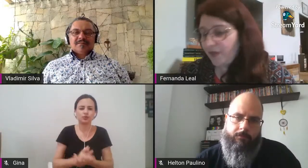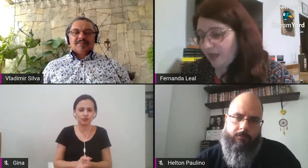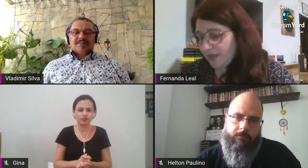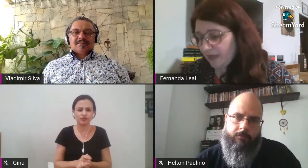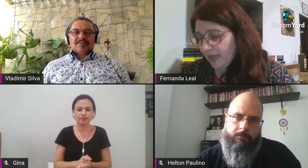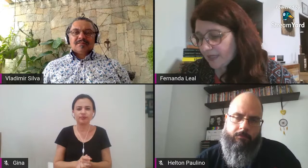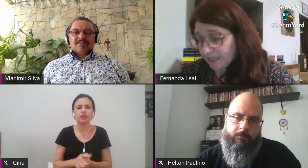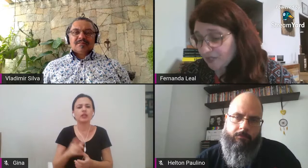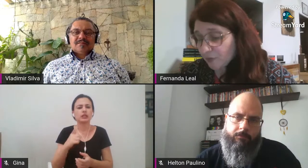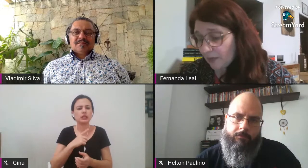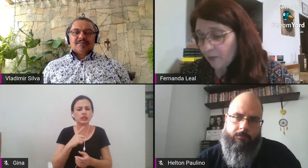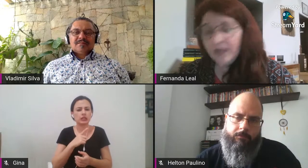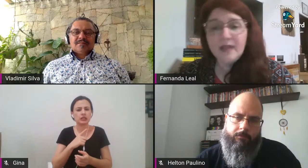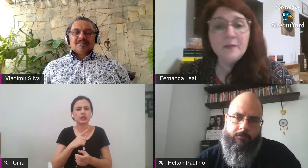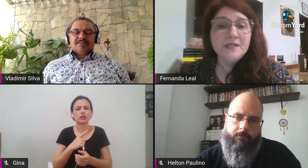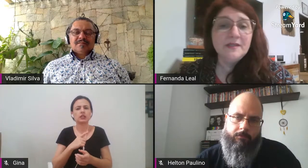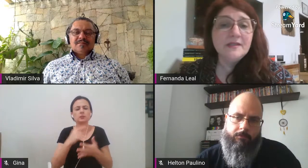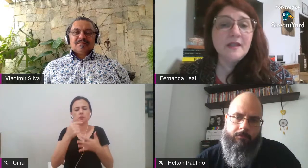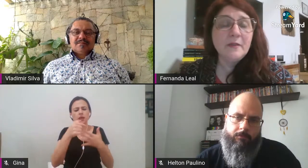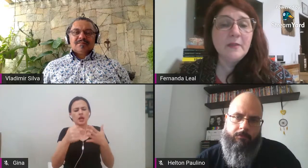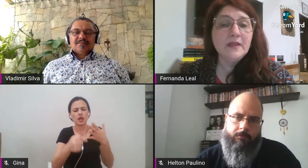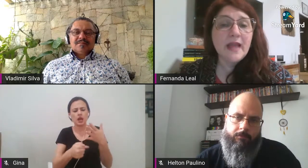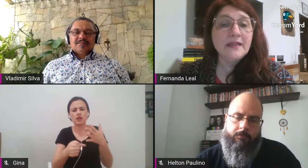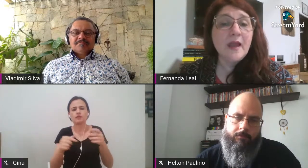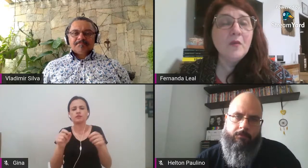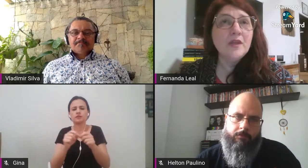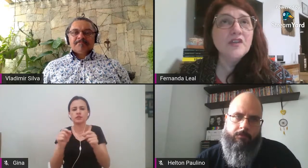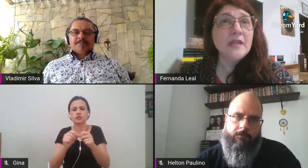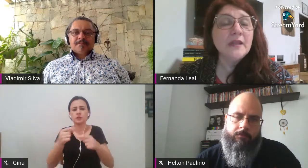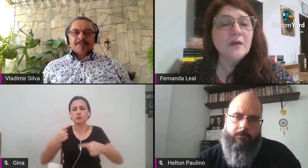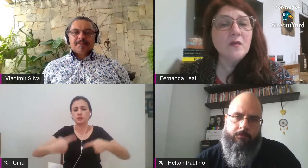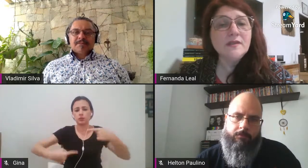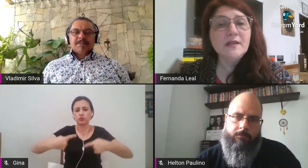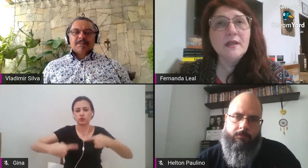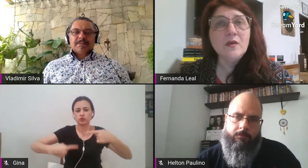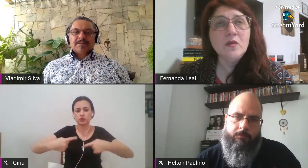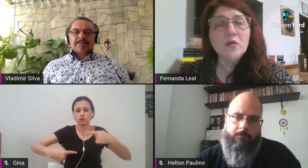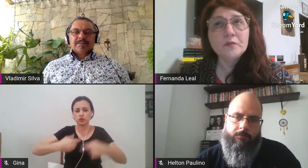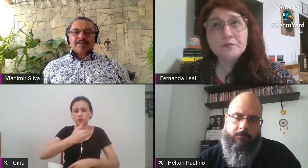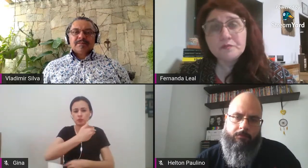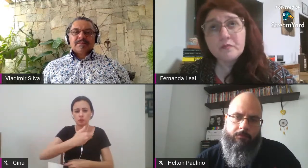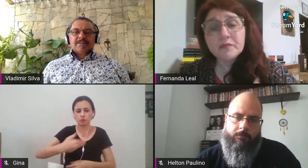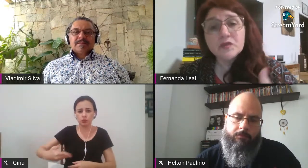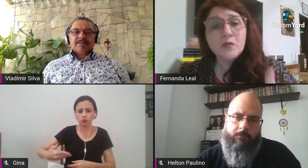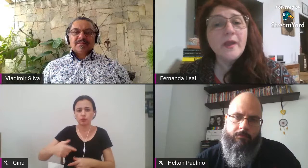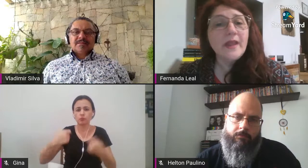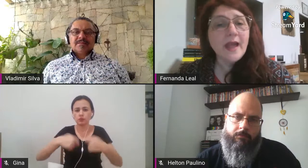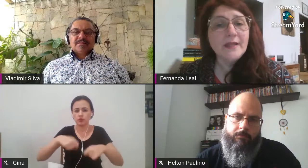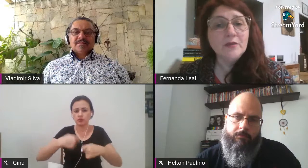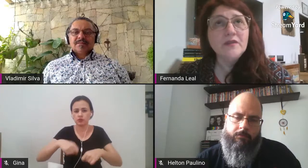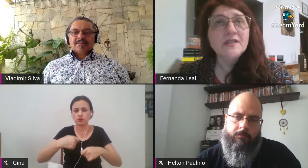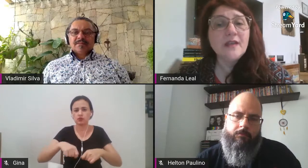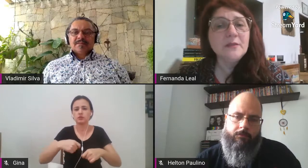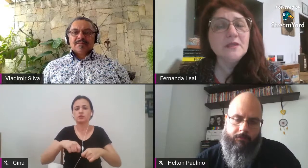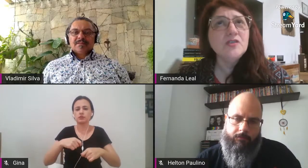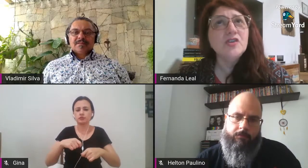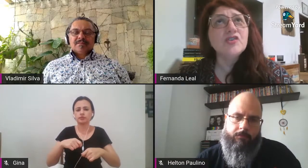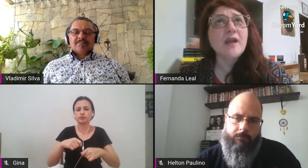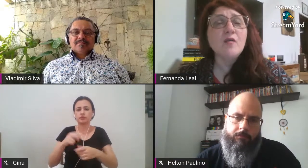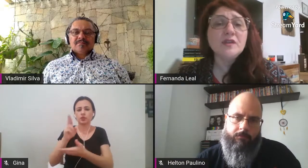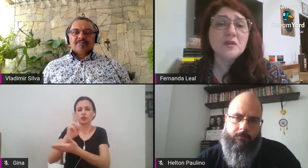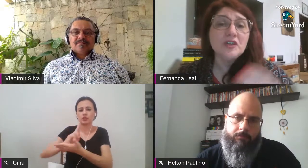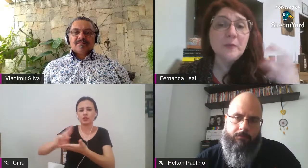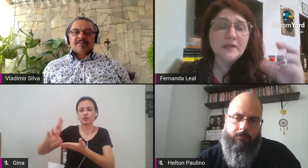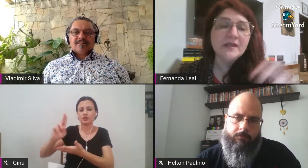a ser feita, essa questão da política, ela precisa ser implementada, é algo que a gente ainda não conseguiu superar na universidade, mas a gente